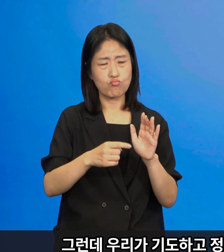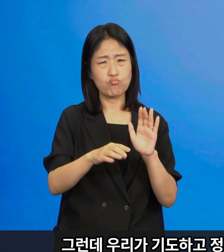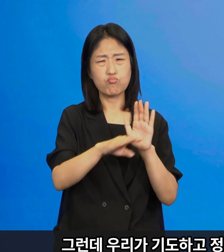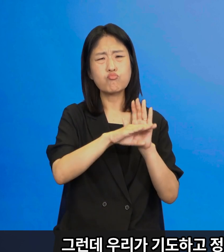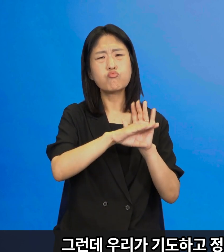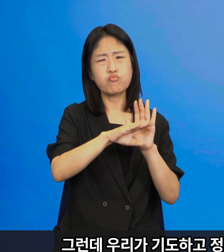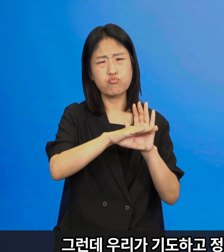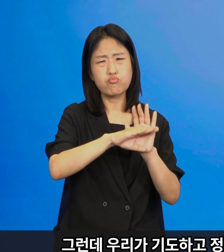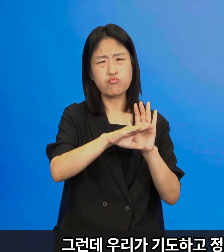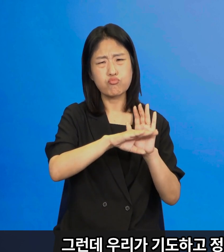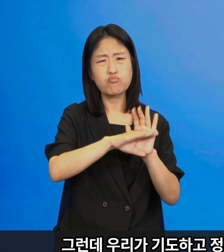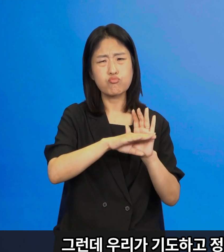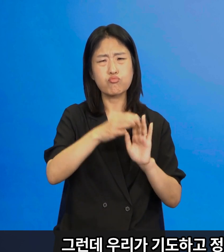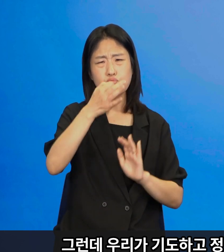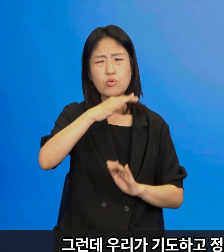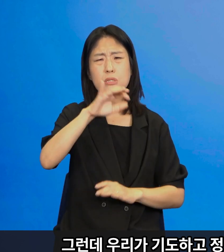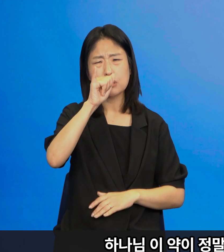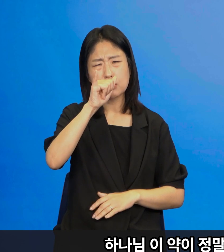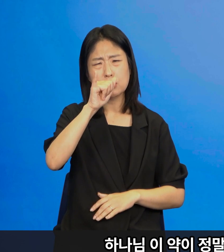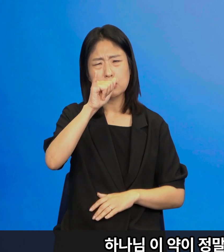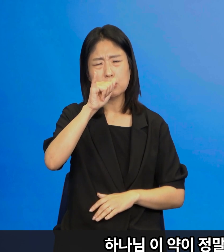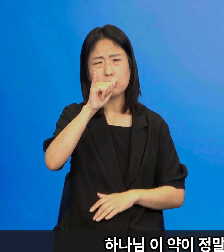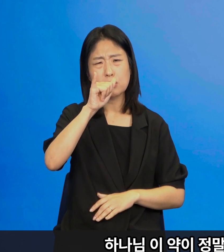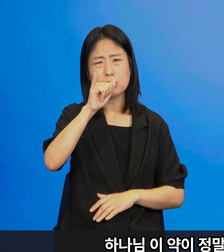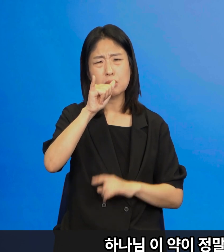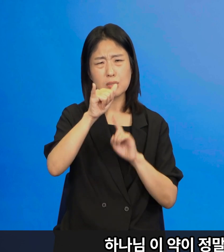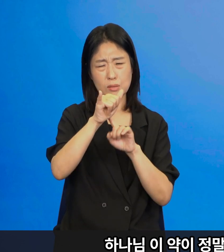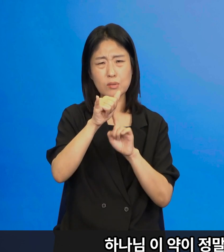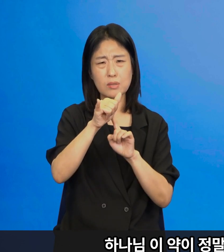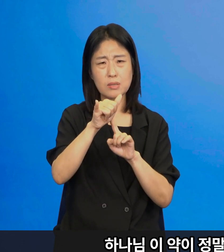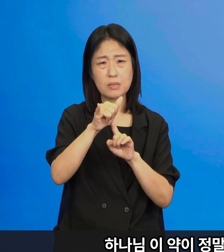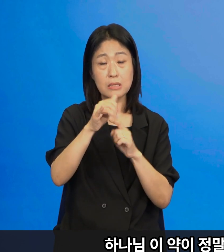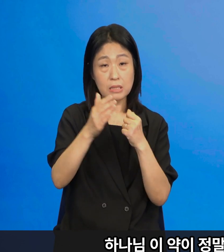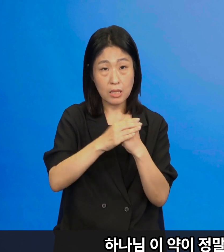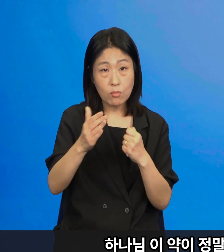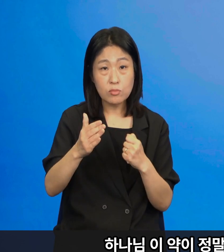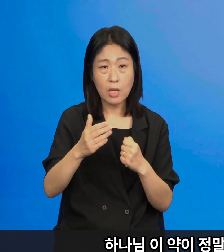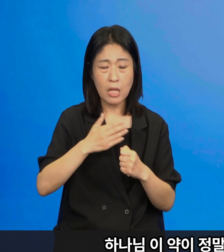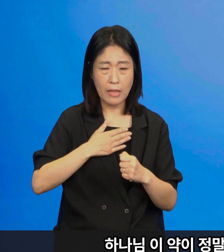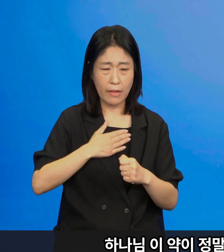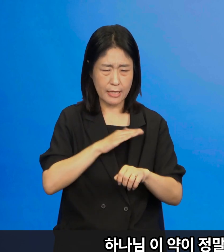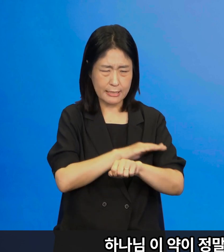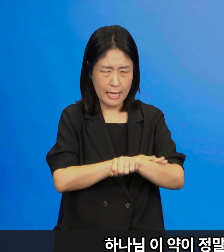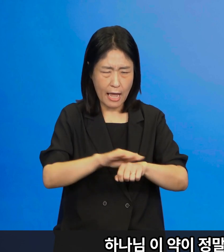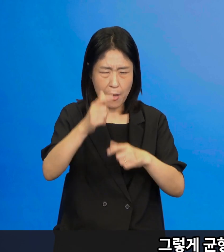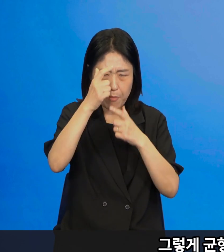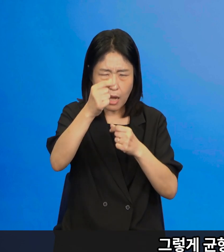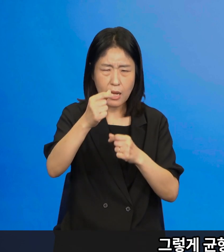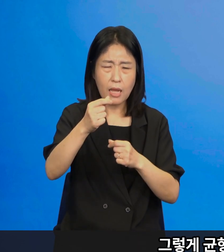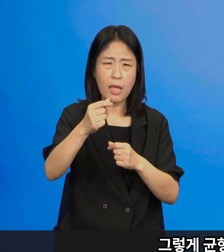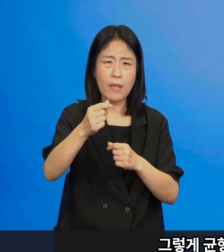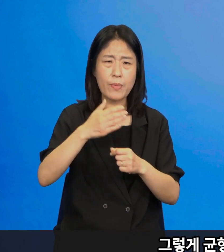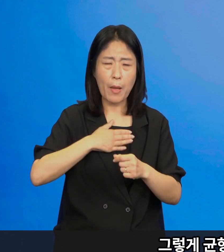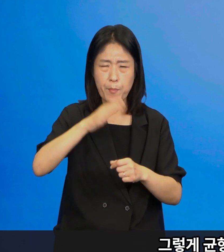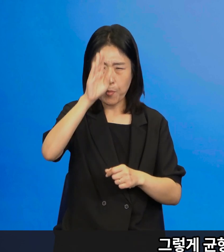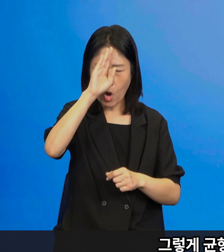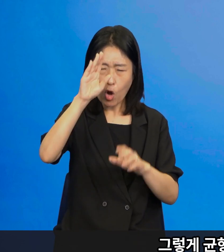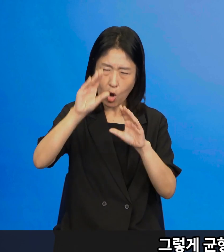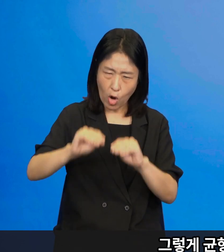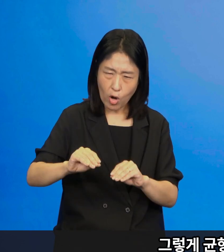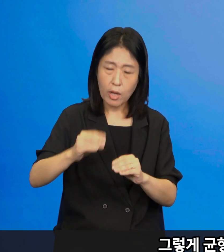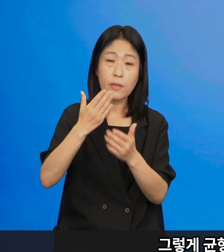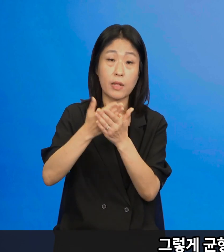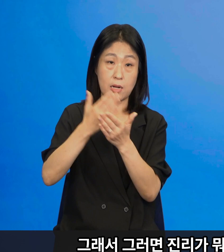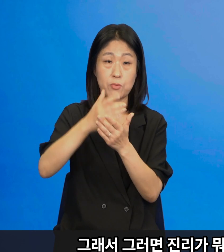기도하고 정말 하나님 앞에 구하는 것이지요. 하나님, 이 약이 정말 잘 작용하게 해주십시오. 그렇게 균형을 잡는